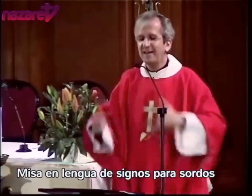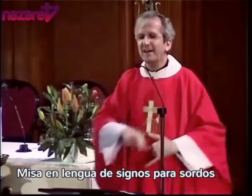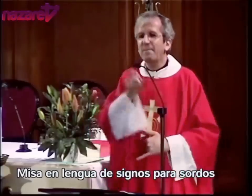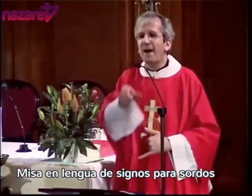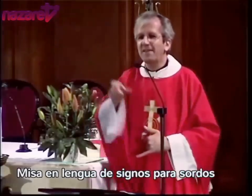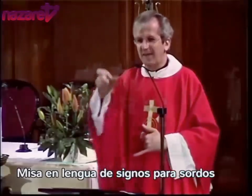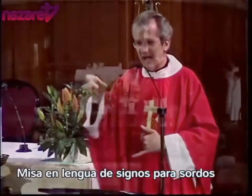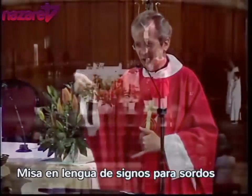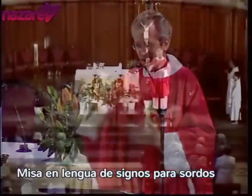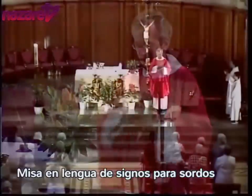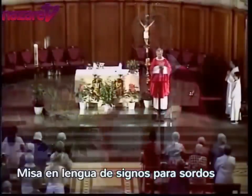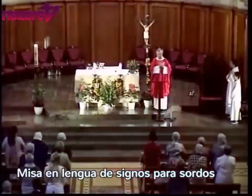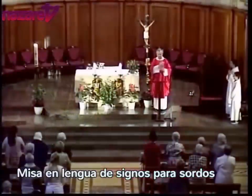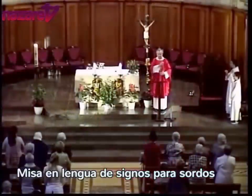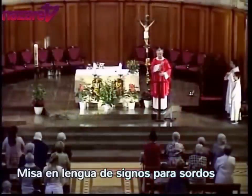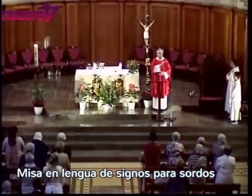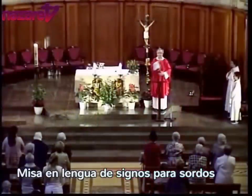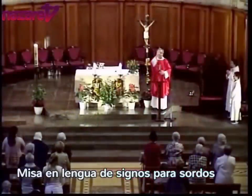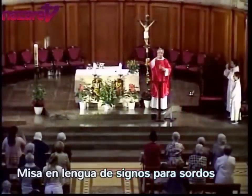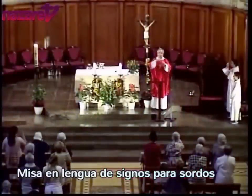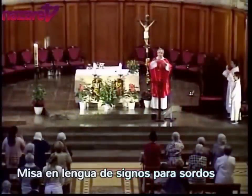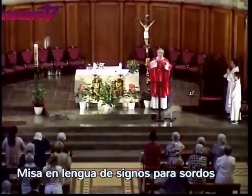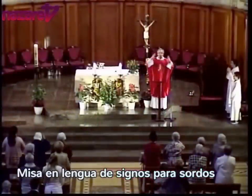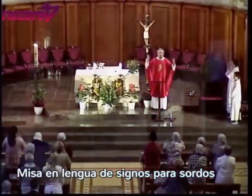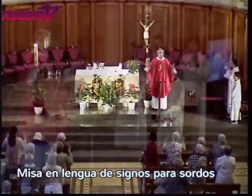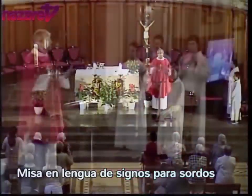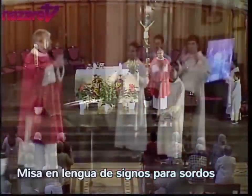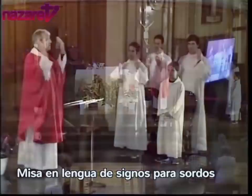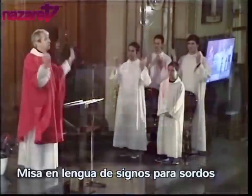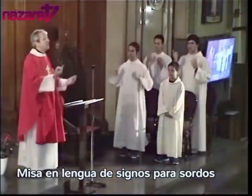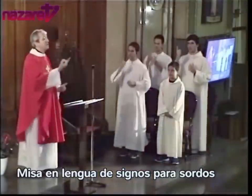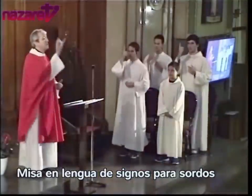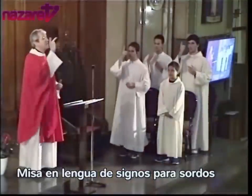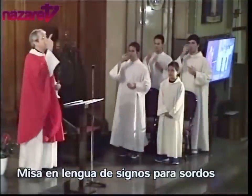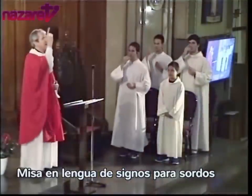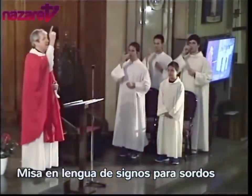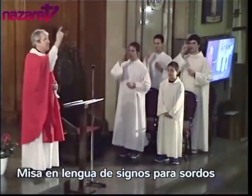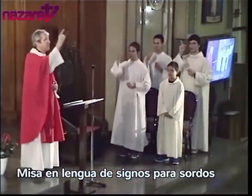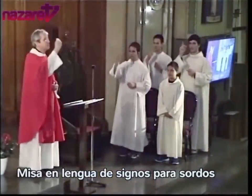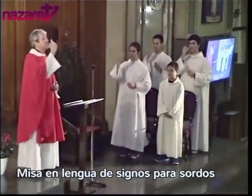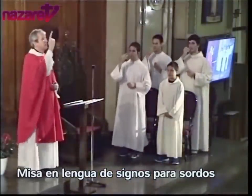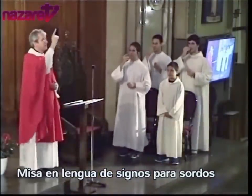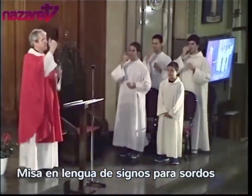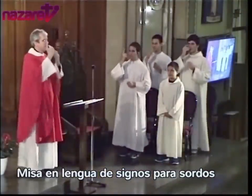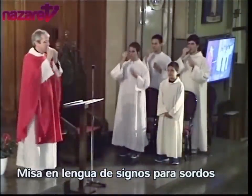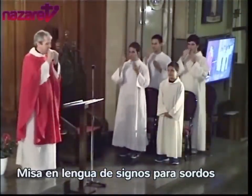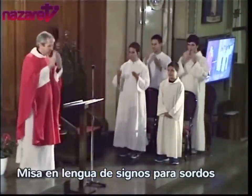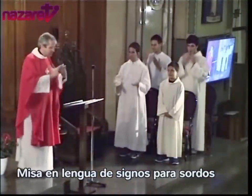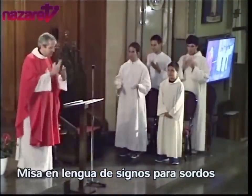en la tierra paz a los hombres que ama el Señor. Por tu inmensa gloria te alabamos,